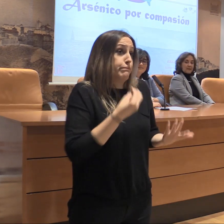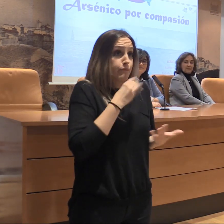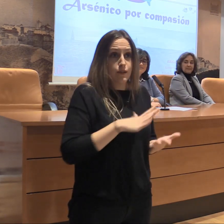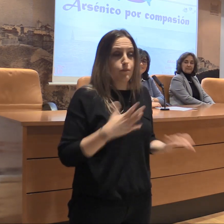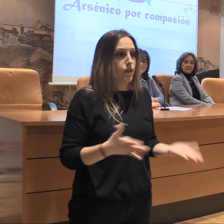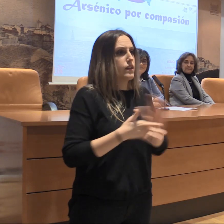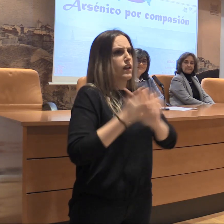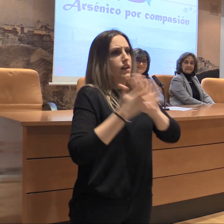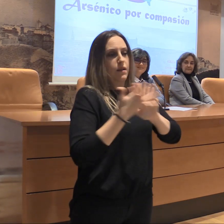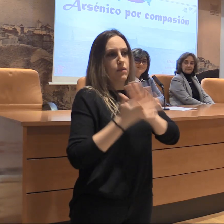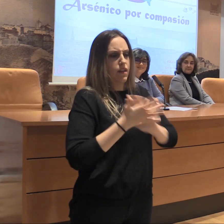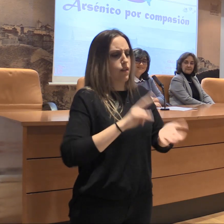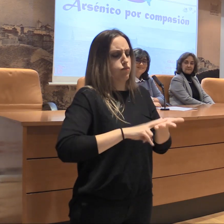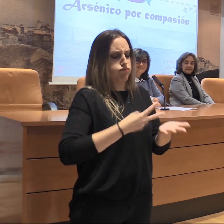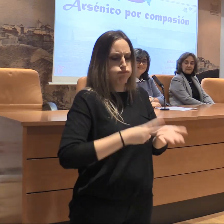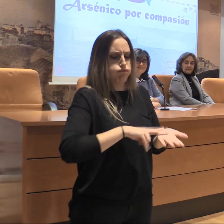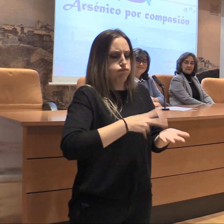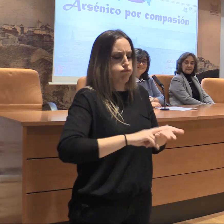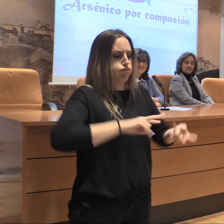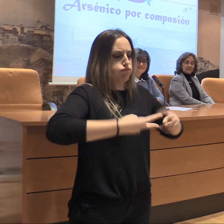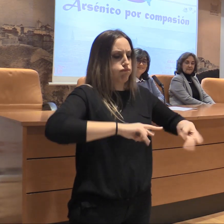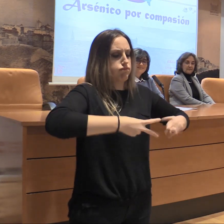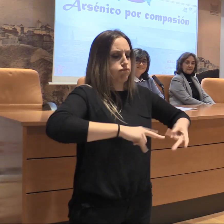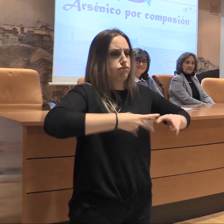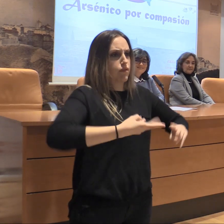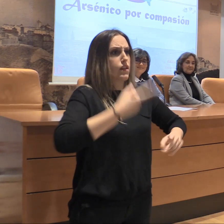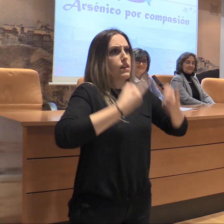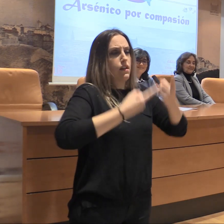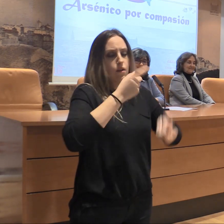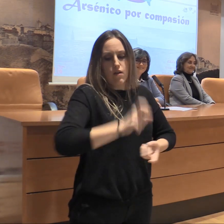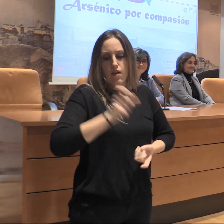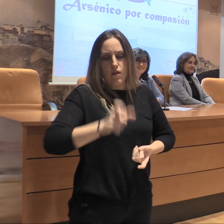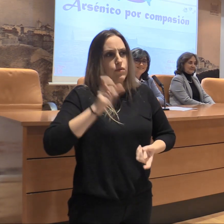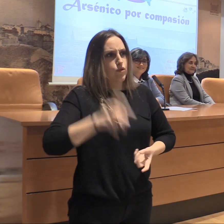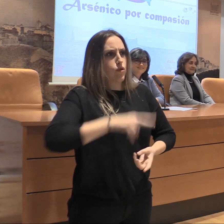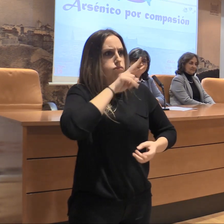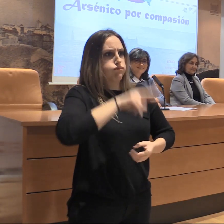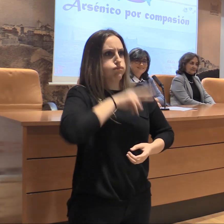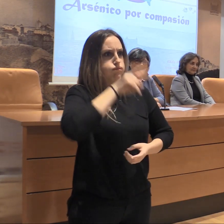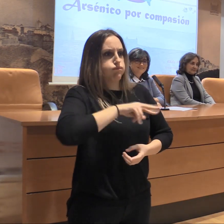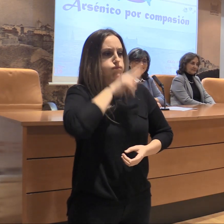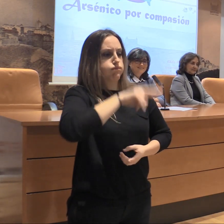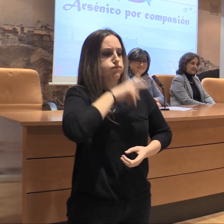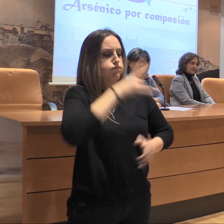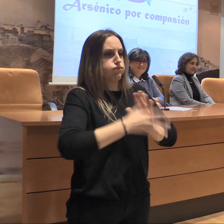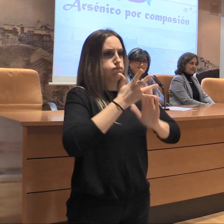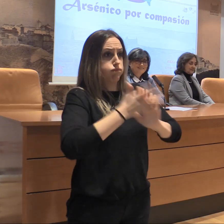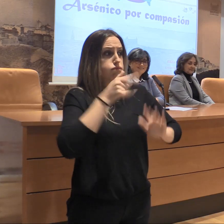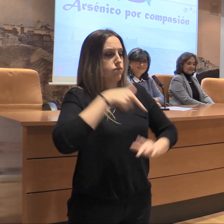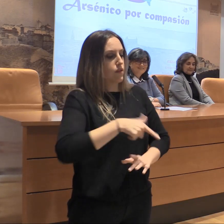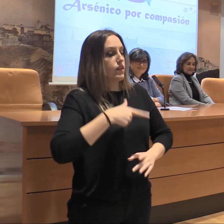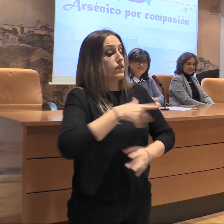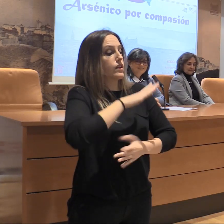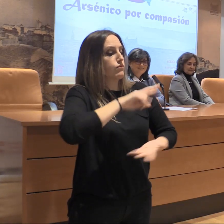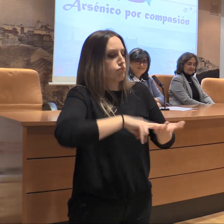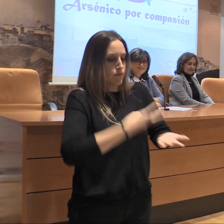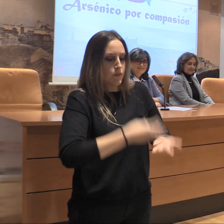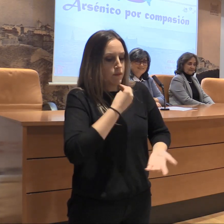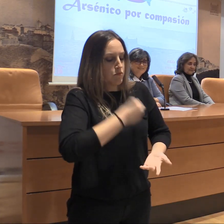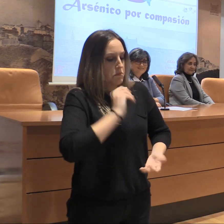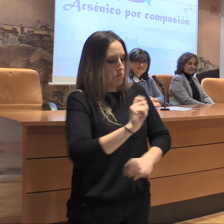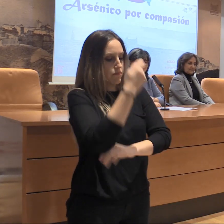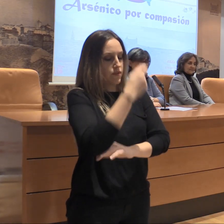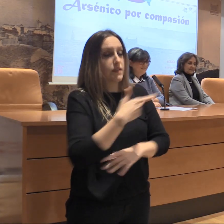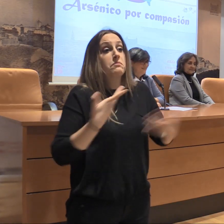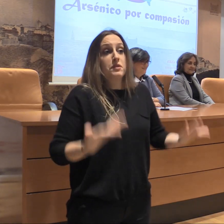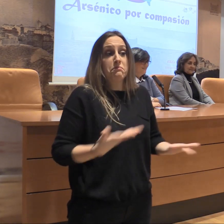con la rapidez con la que ella traduce y con lo rápido que hablamos algunos y algunas y que ella lo consigue interpretar perfectamente, pues la verdad